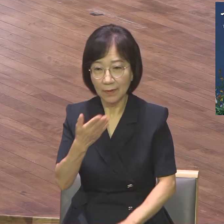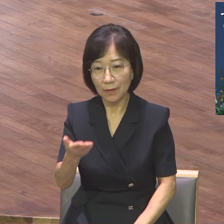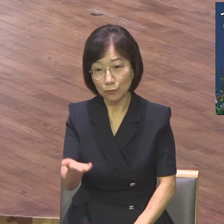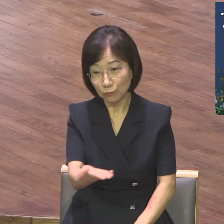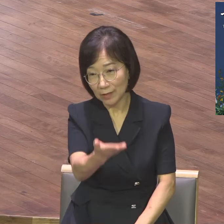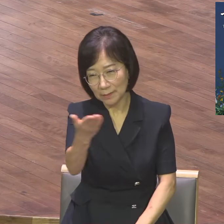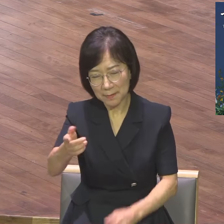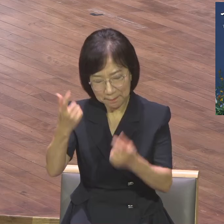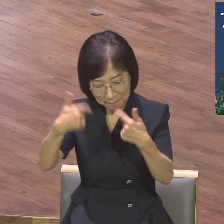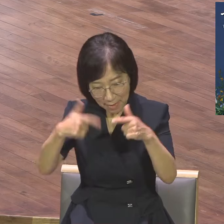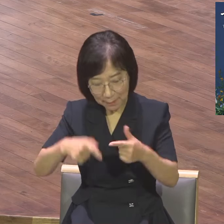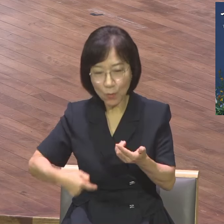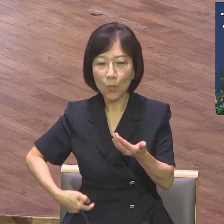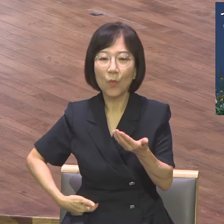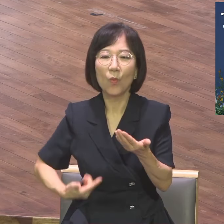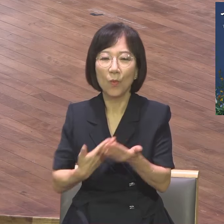매일.